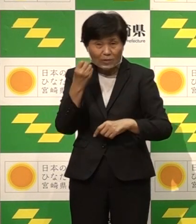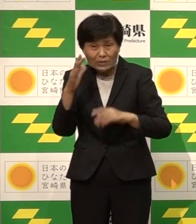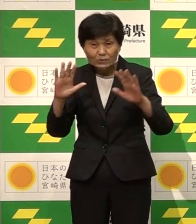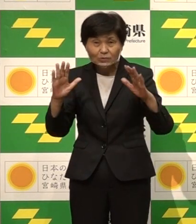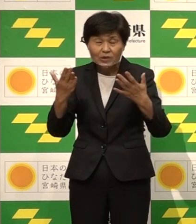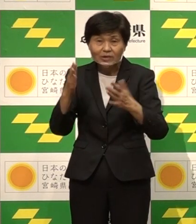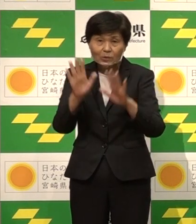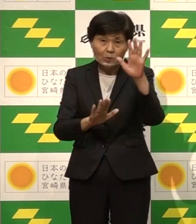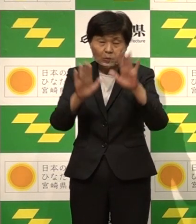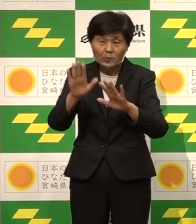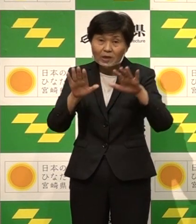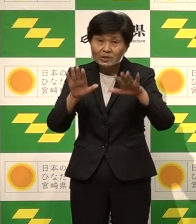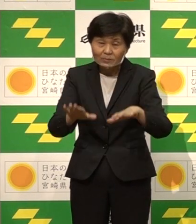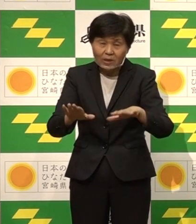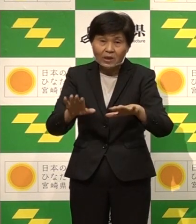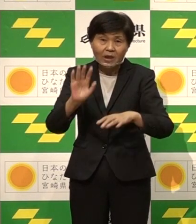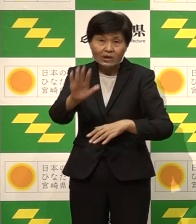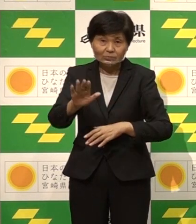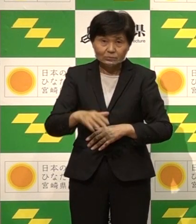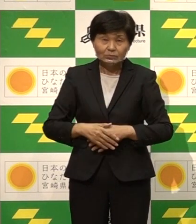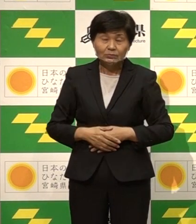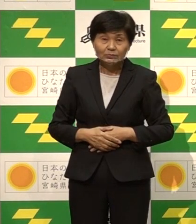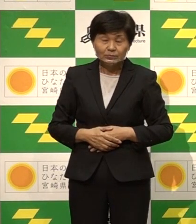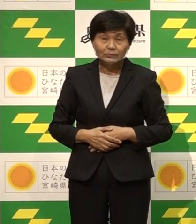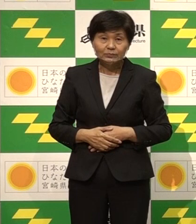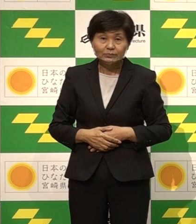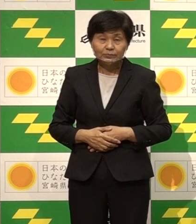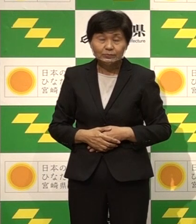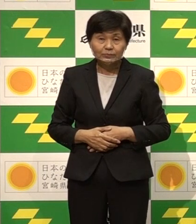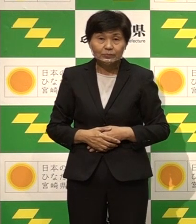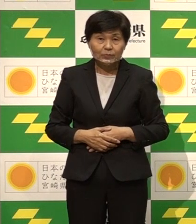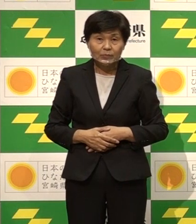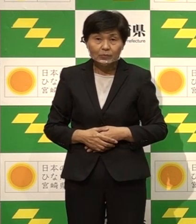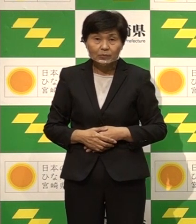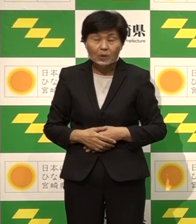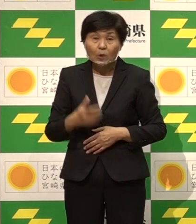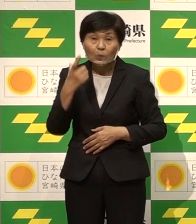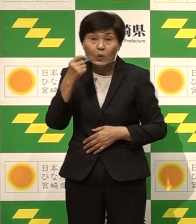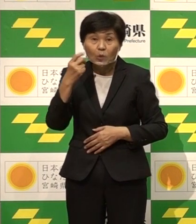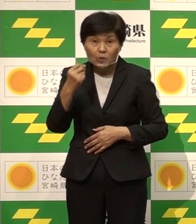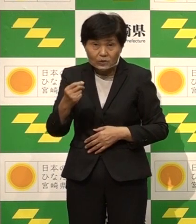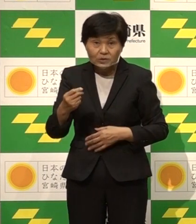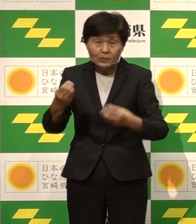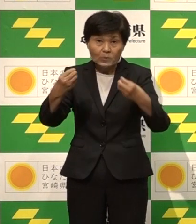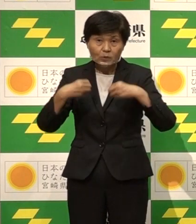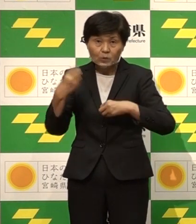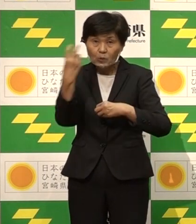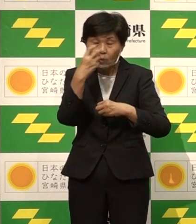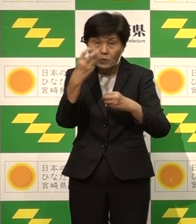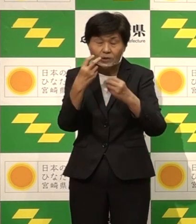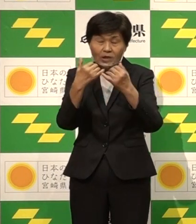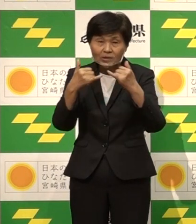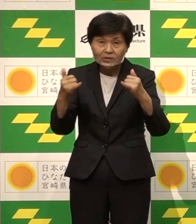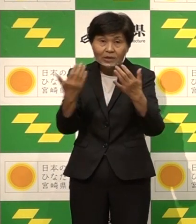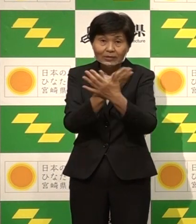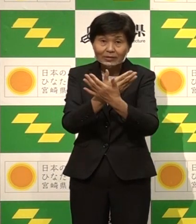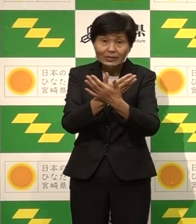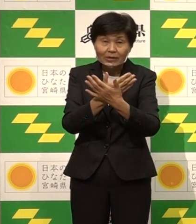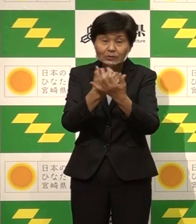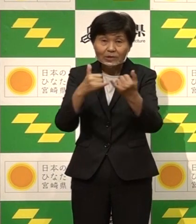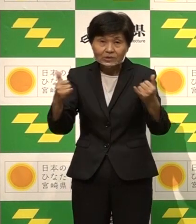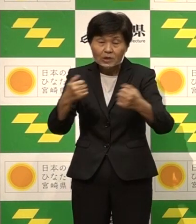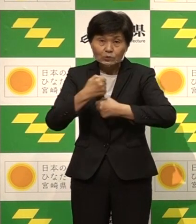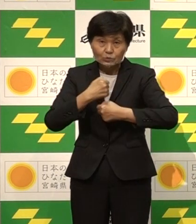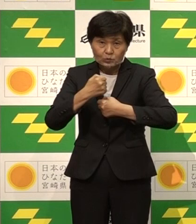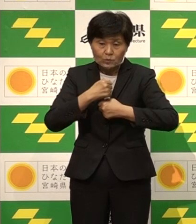は受け止めていただければと考えております。陽性となった方、濃厚接触者となった方にの注意